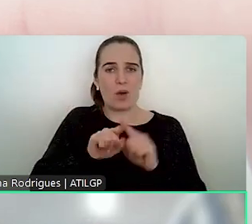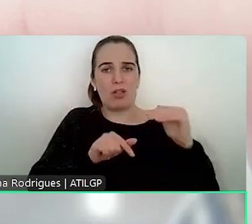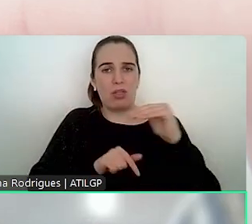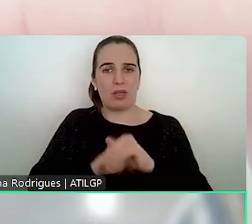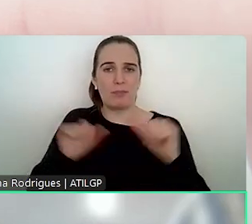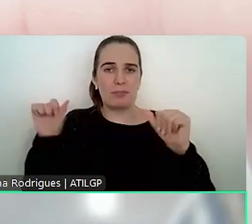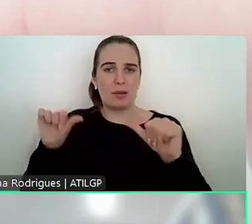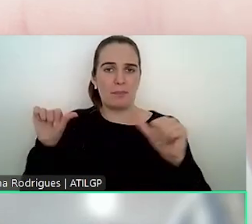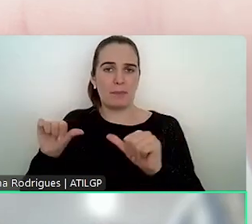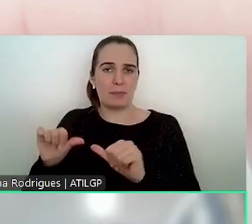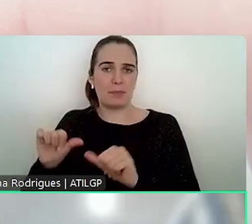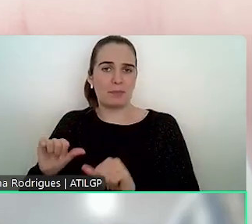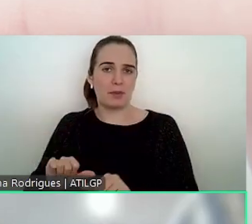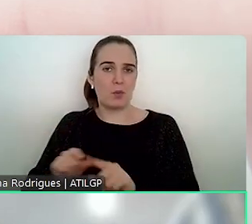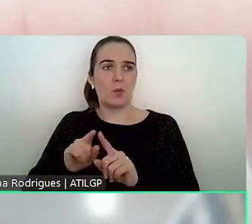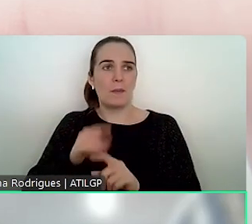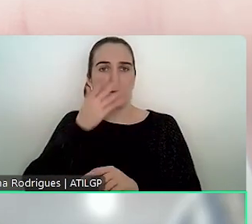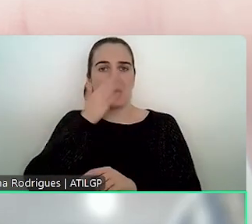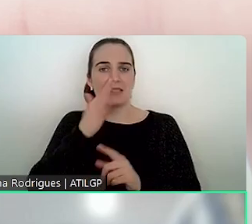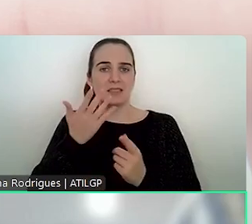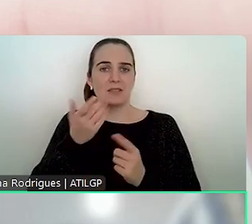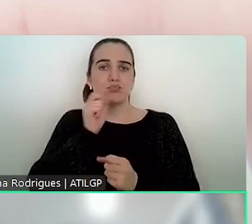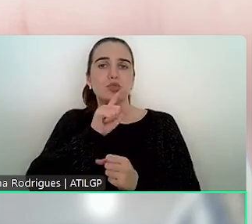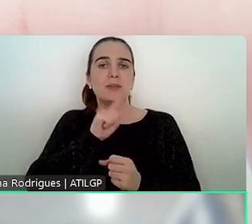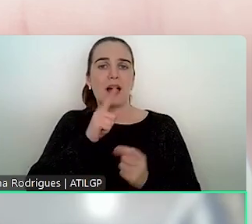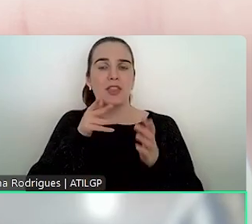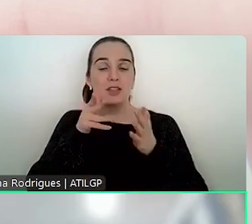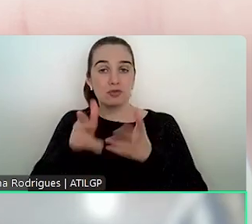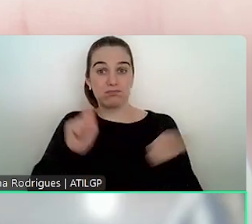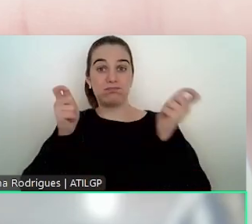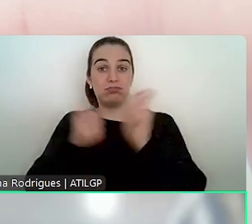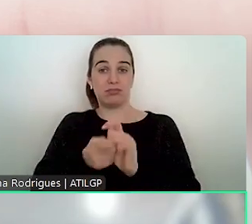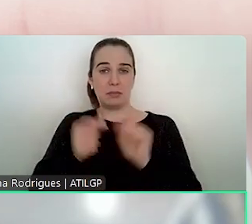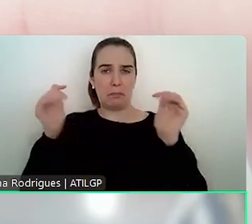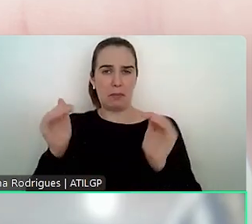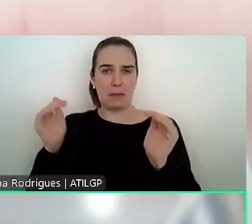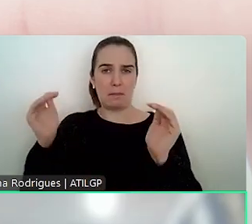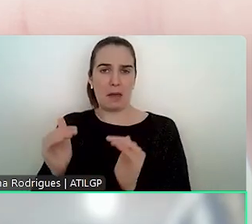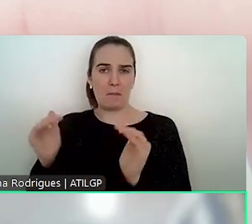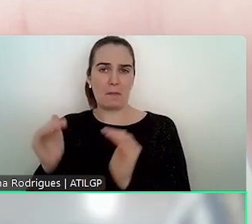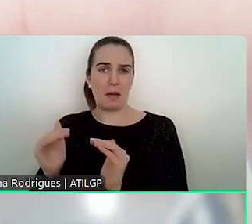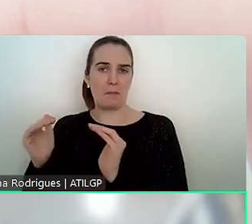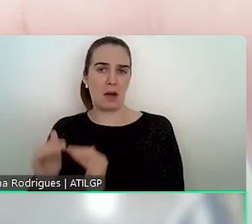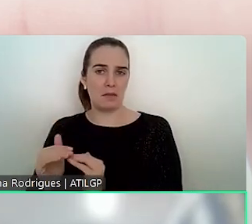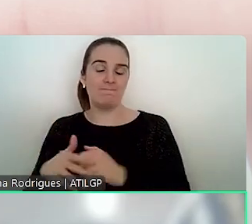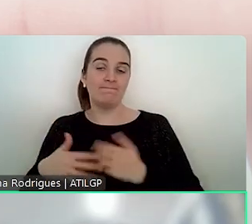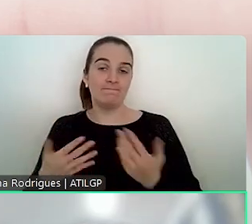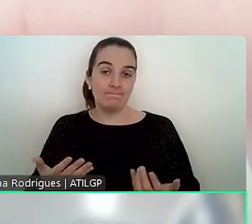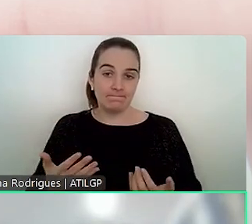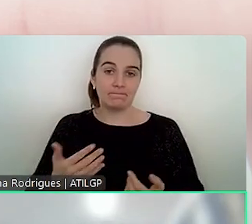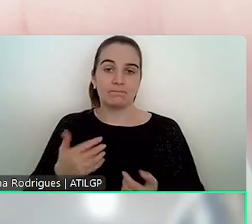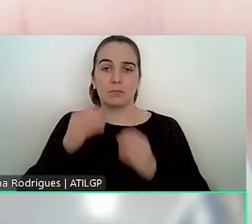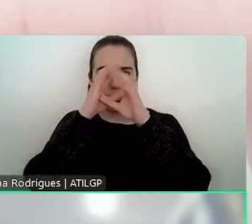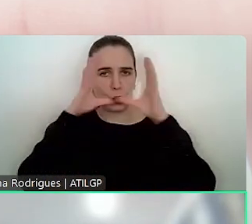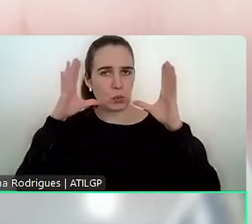nestes planos de ação do ponto de vista do seu potencial transformador. Por isso, para concluir,